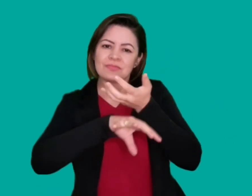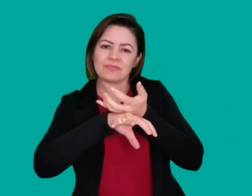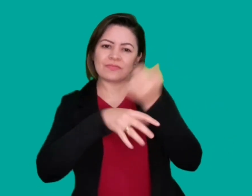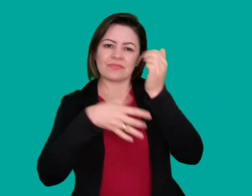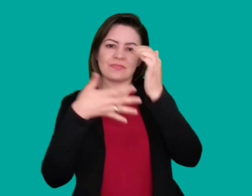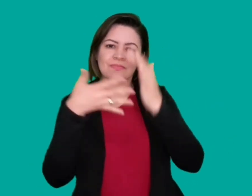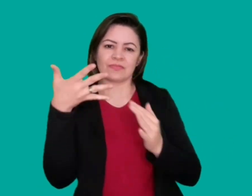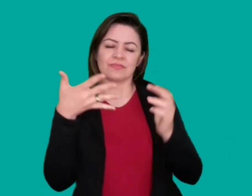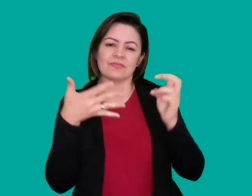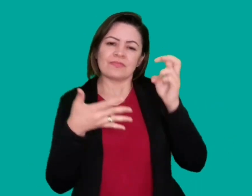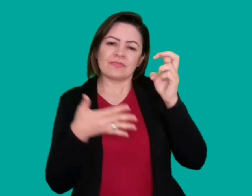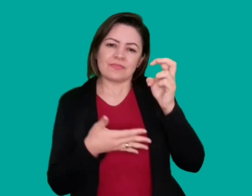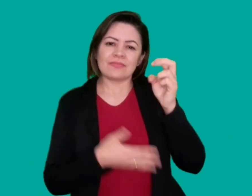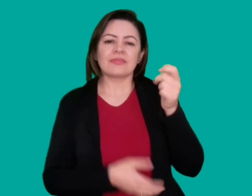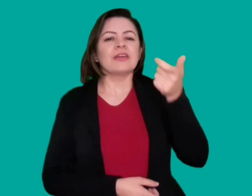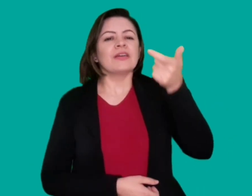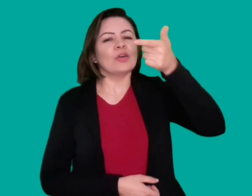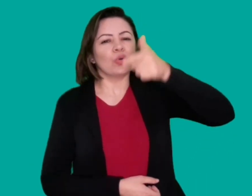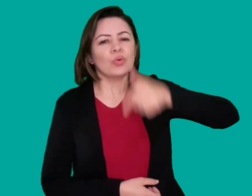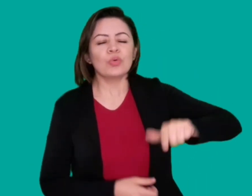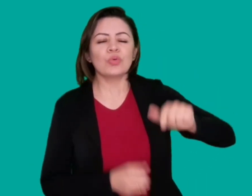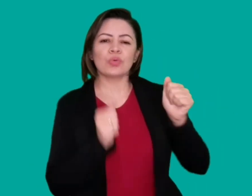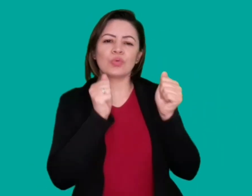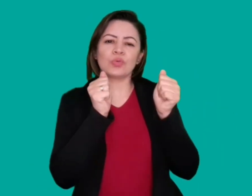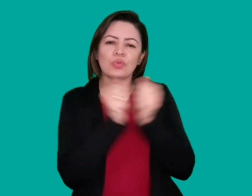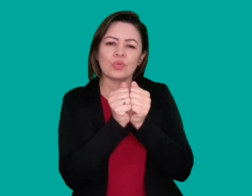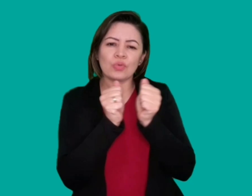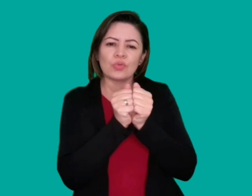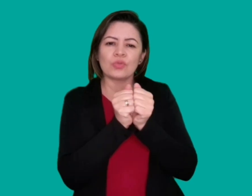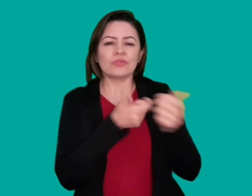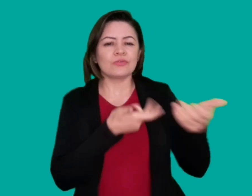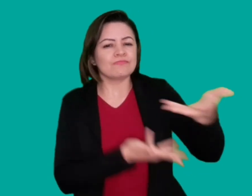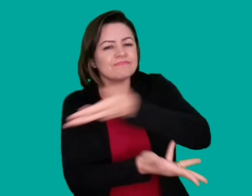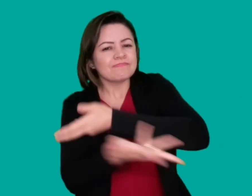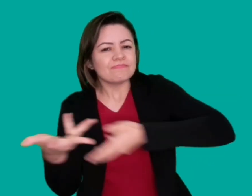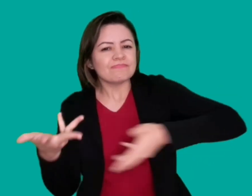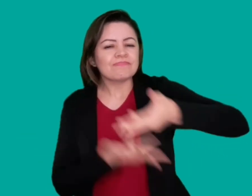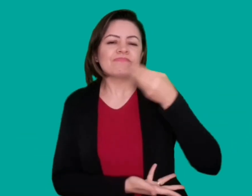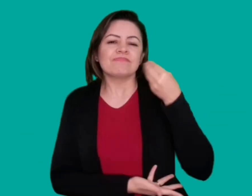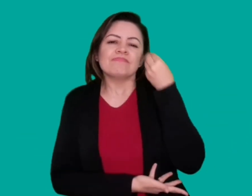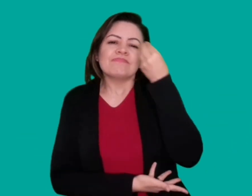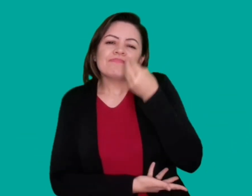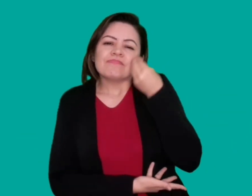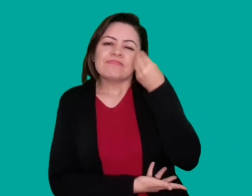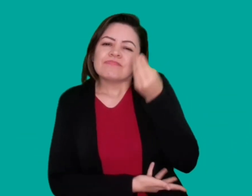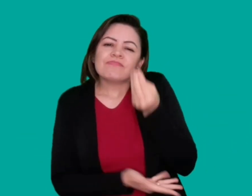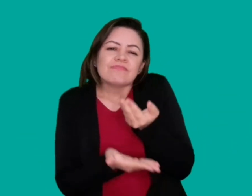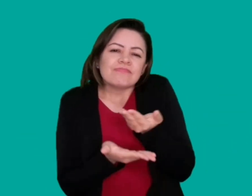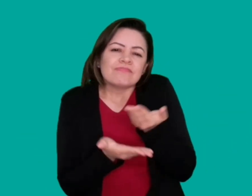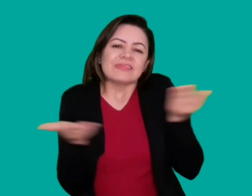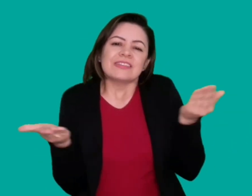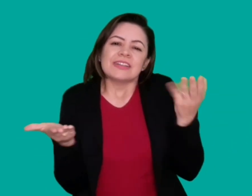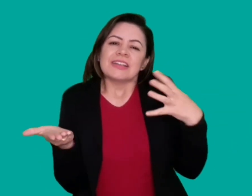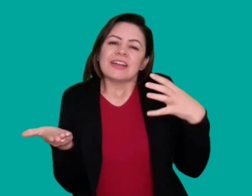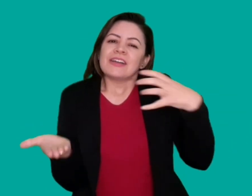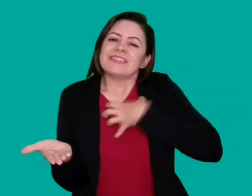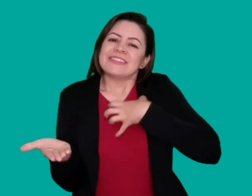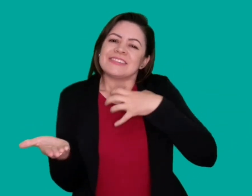libras cinco novamente estou com vocês para compartilhar um pouco da minha experiência Isso me